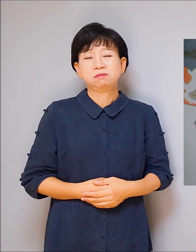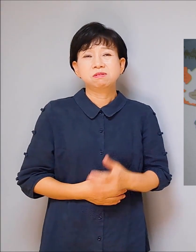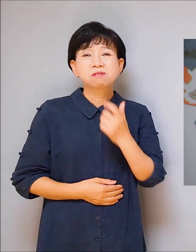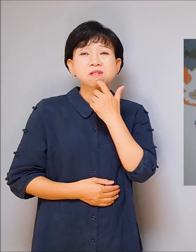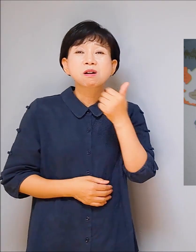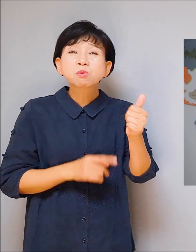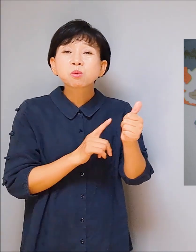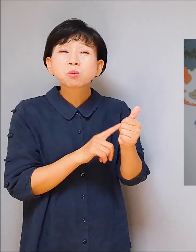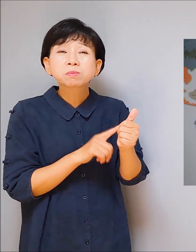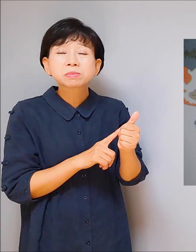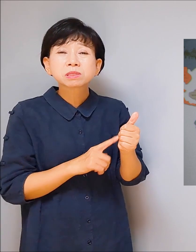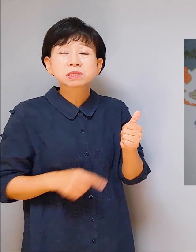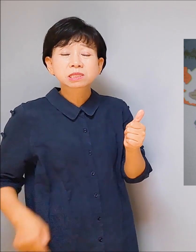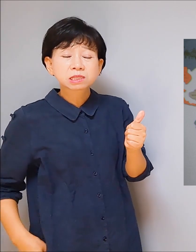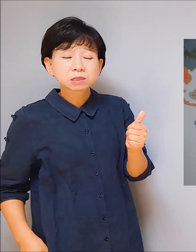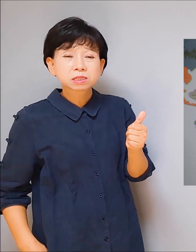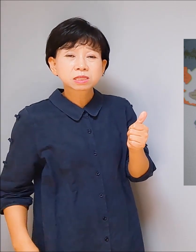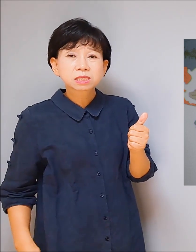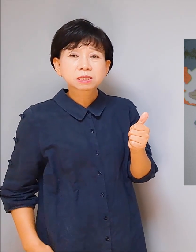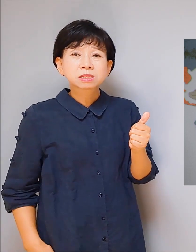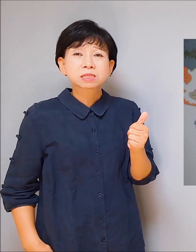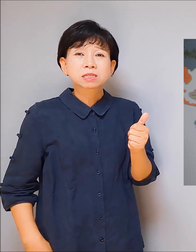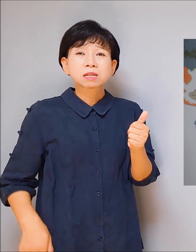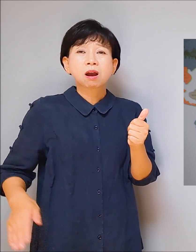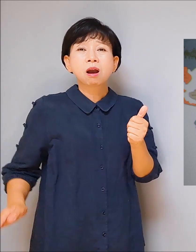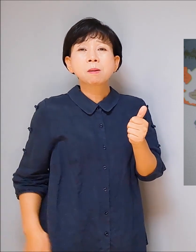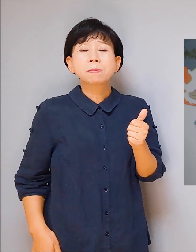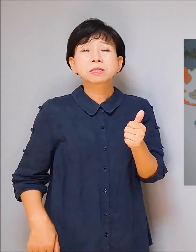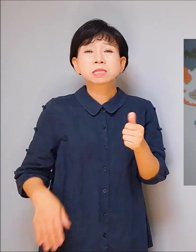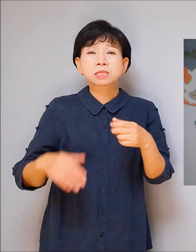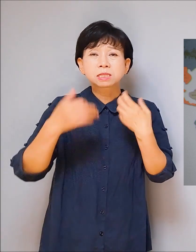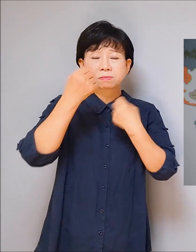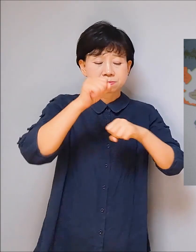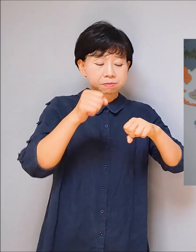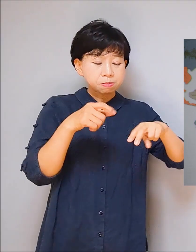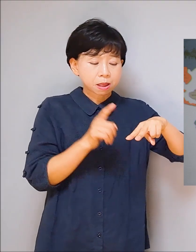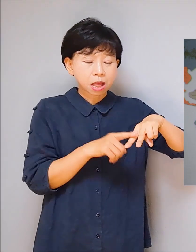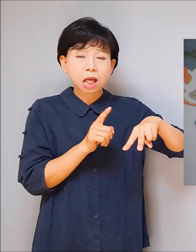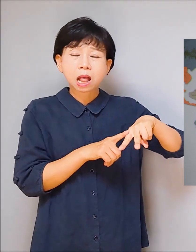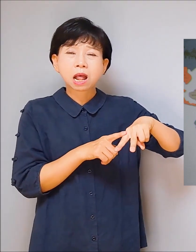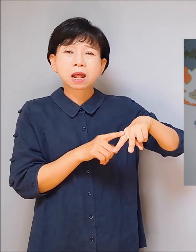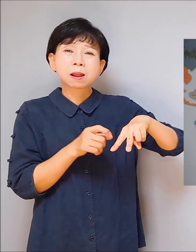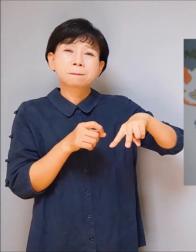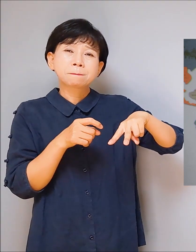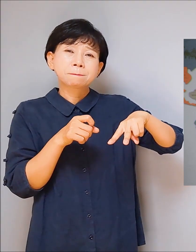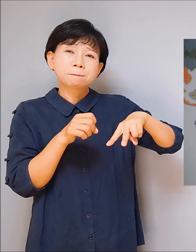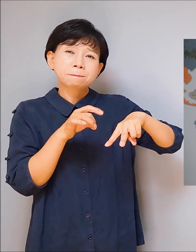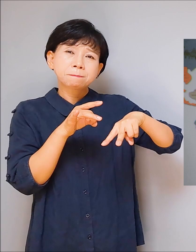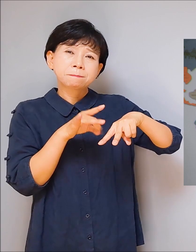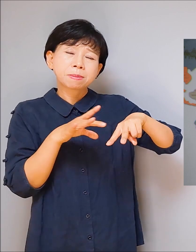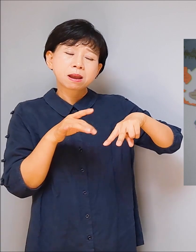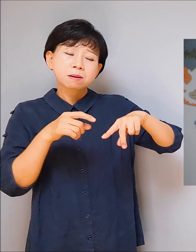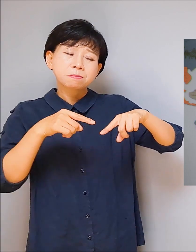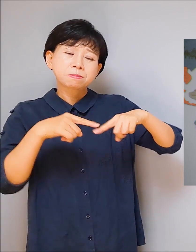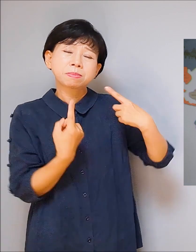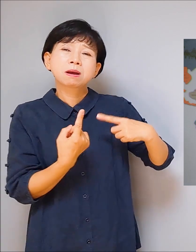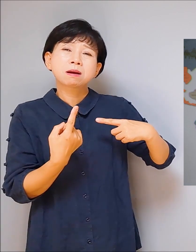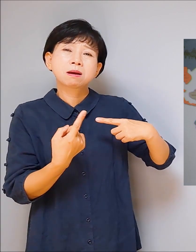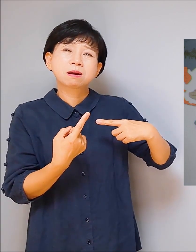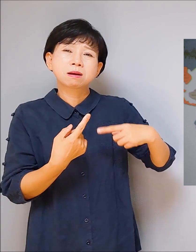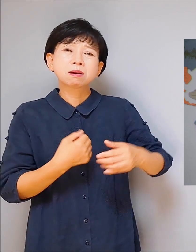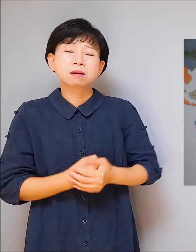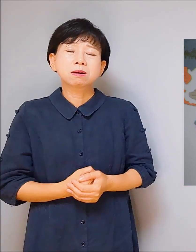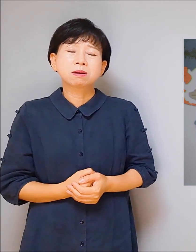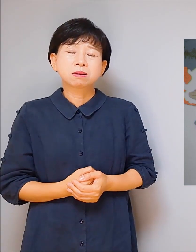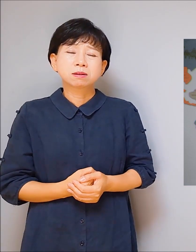야곱의 관절이 위골됐습니다. 그런데도 야곱은 하나님을 놔주지 않습니다. 하나님이 야곱에게 말씀하시죠. 내 이름이